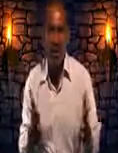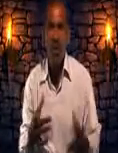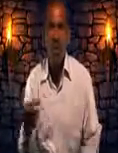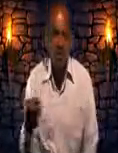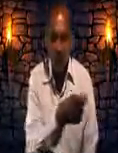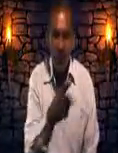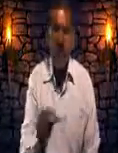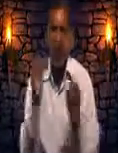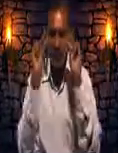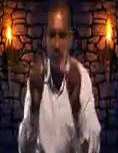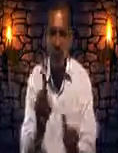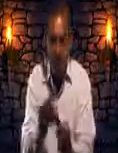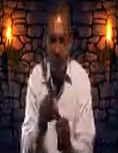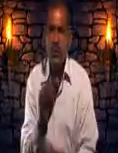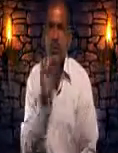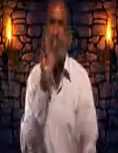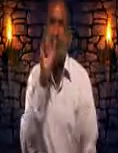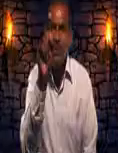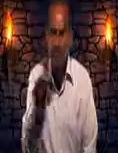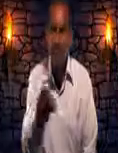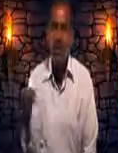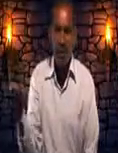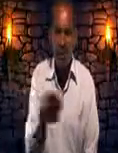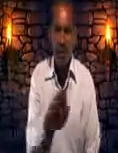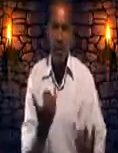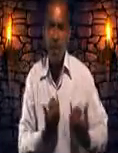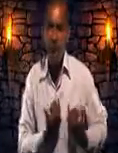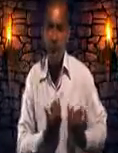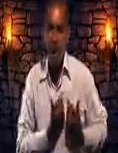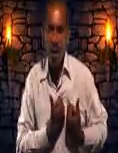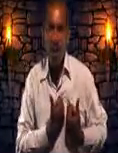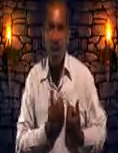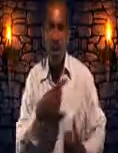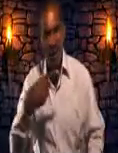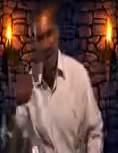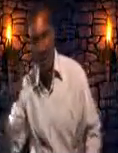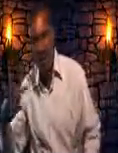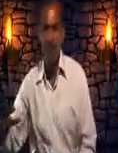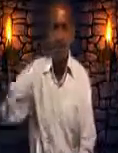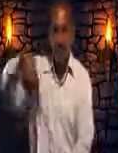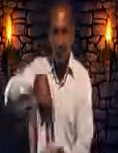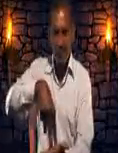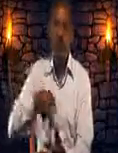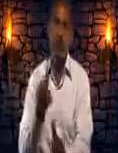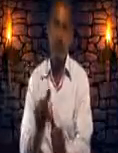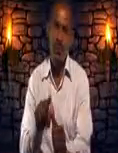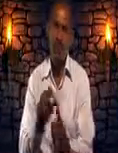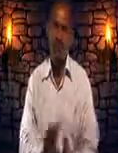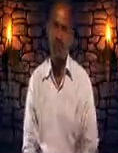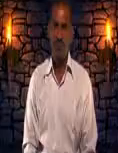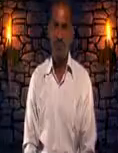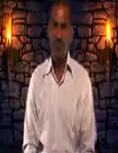பாவமிராது. நீங்கள் காண்கிறோம் என்று சொல்லுகிறபடியினால் உங்கள் பாவம் நிலை நிற்கிறது என்றார்.